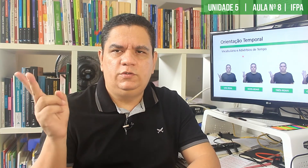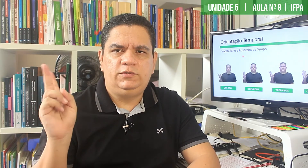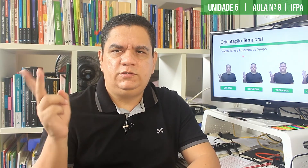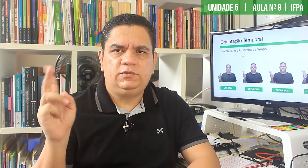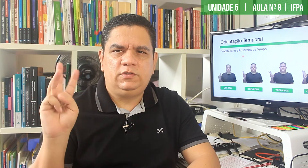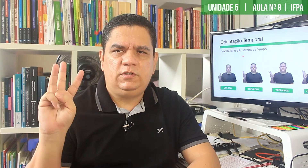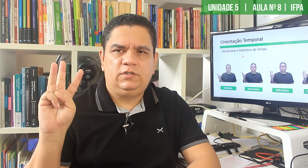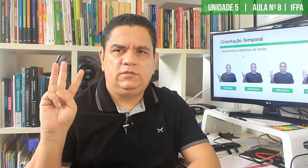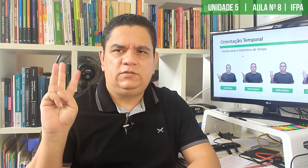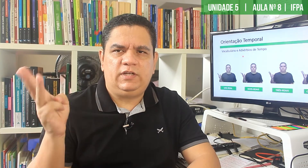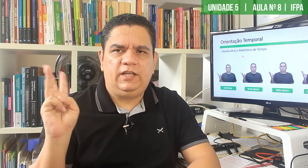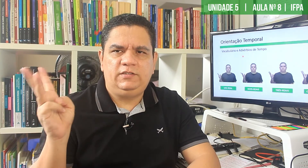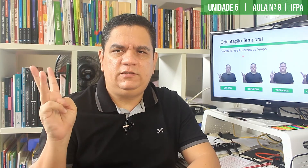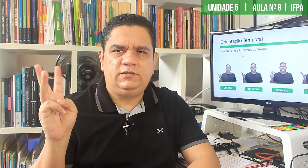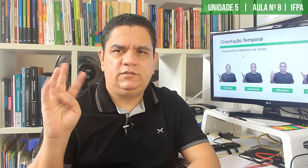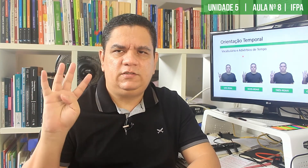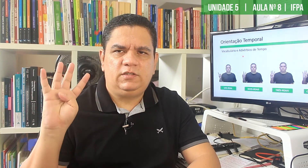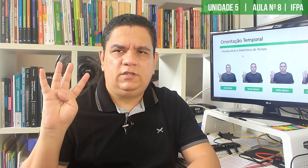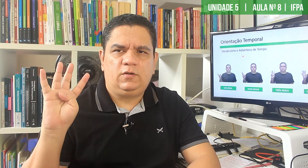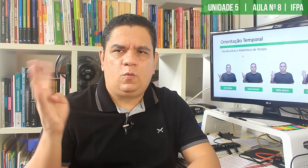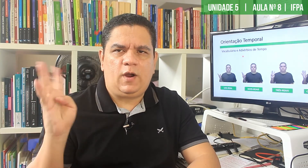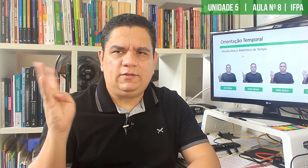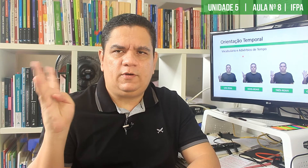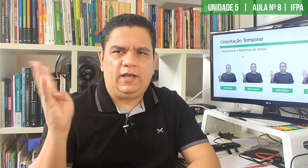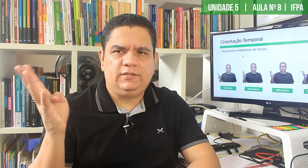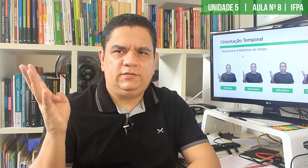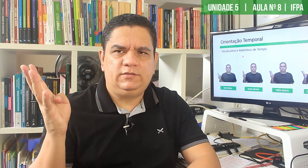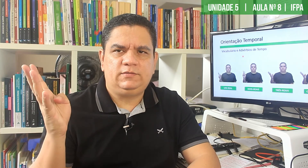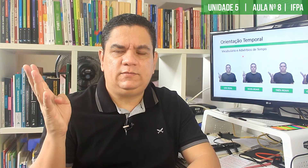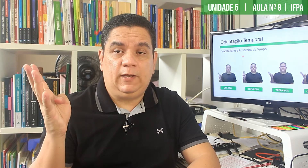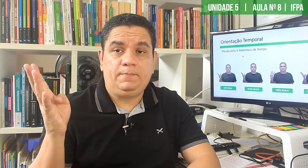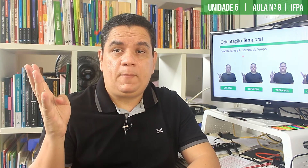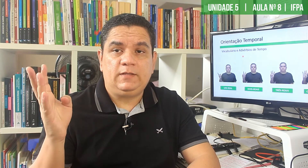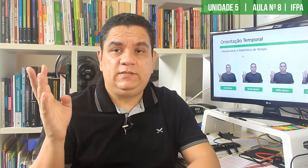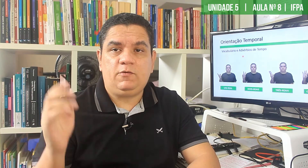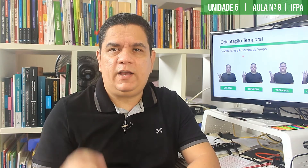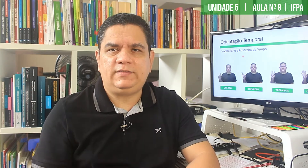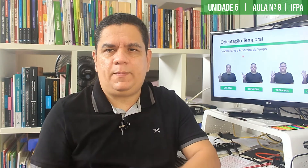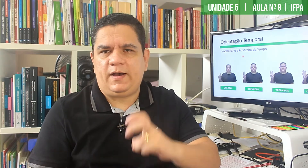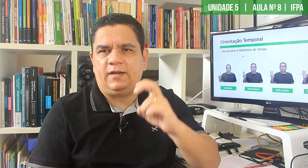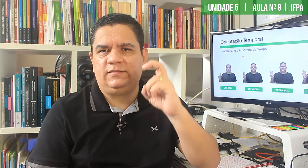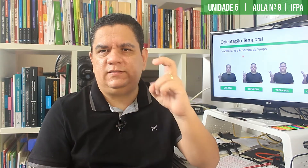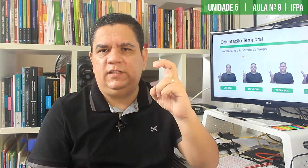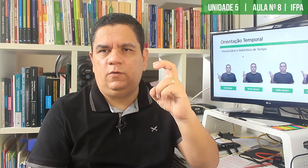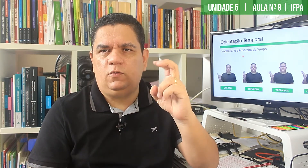2, 3, R$4, tá? R$5 separa R$5,